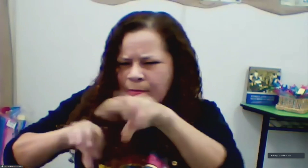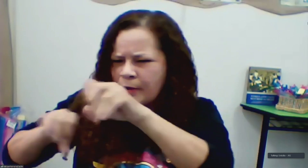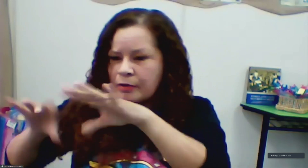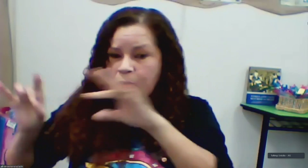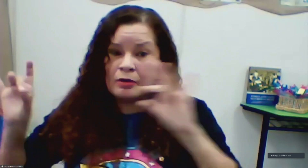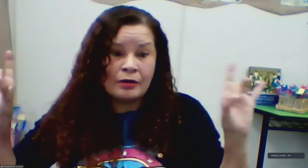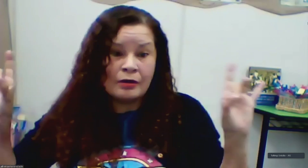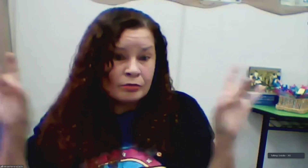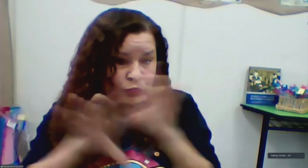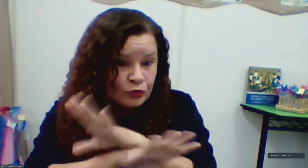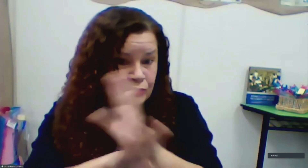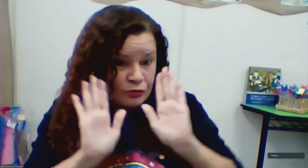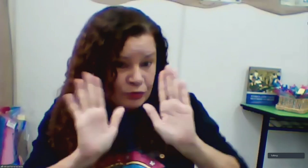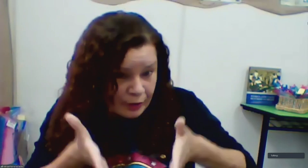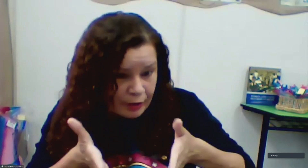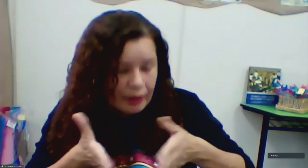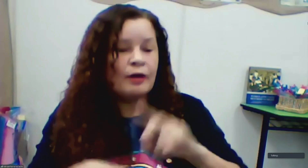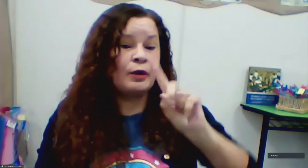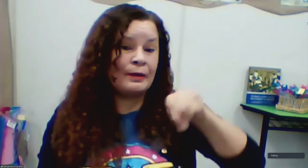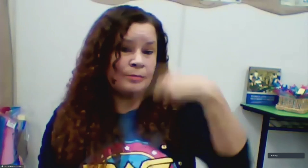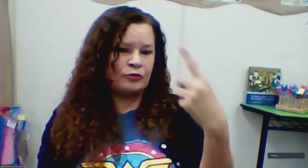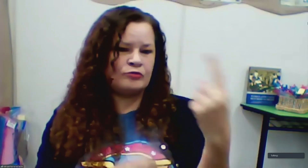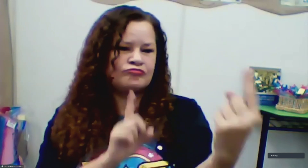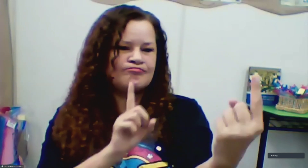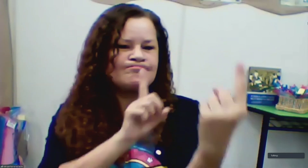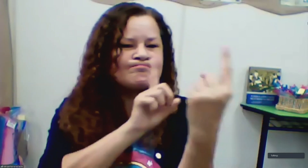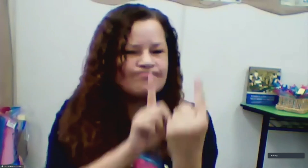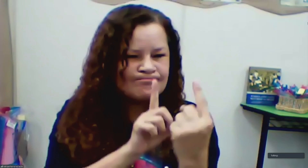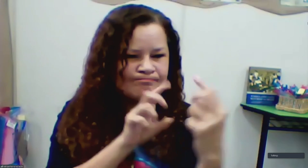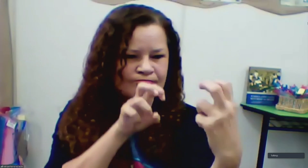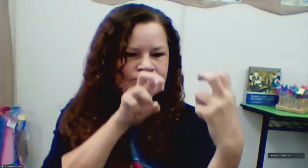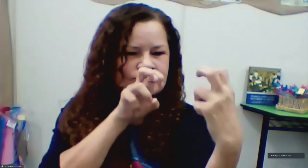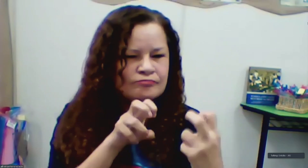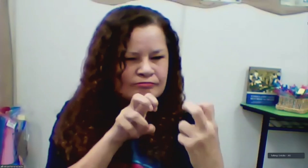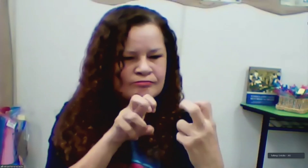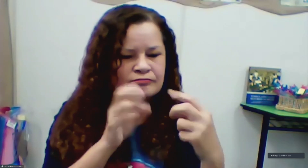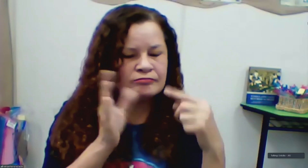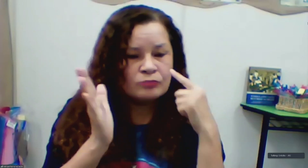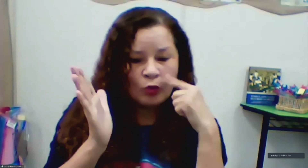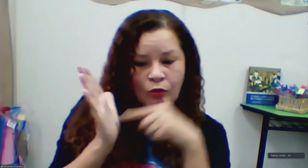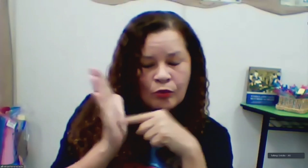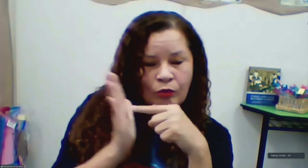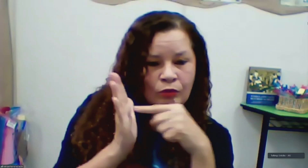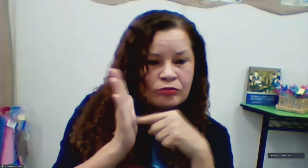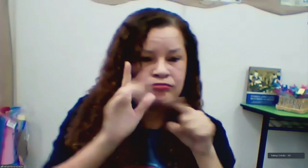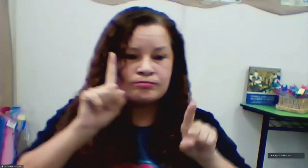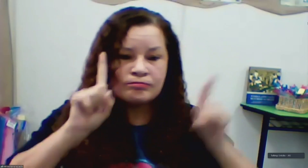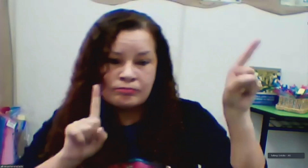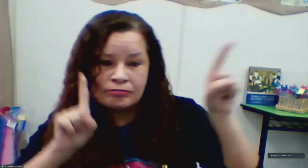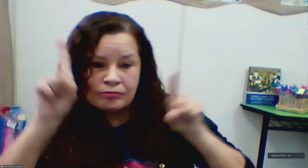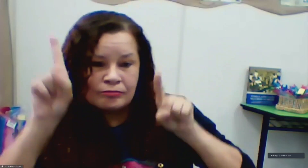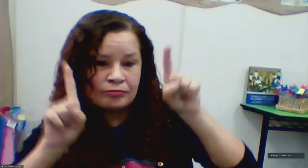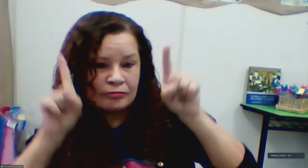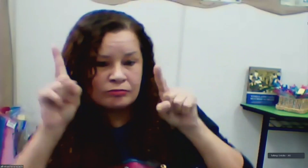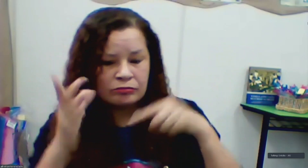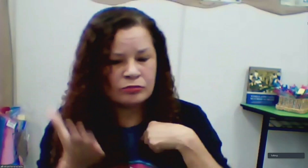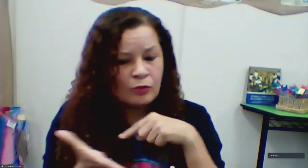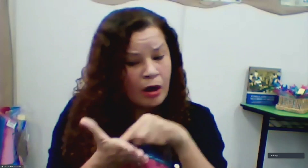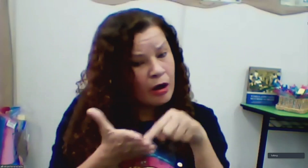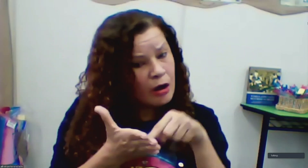mim, sentou e começou a mostrar através de gestos, de mímica, e sabe, para ver se eu conseguiria entender